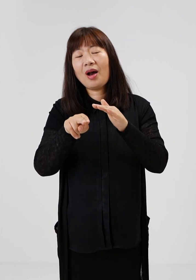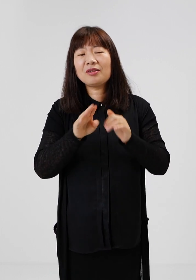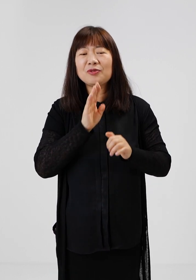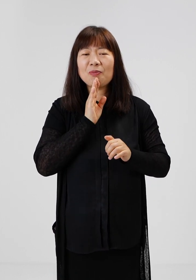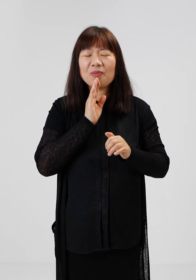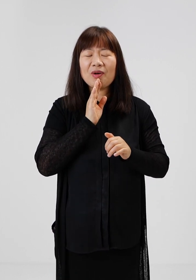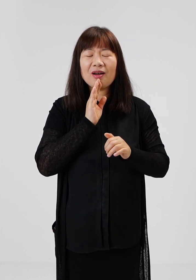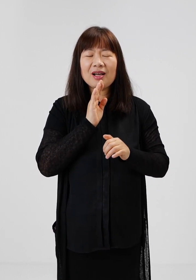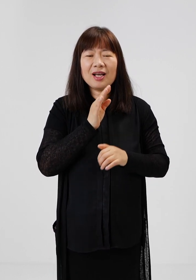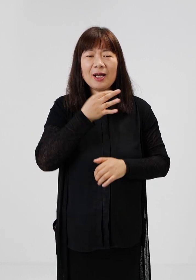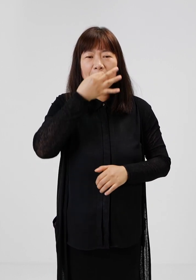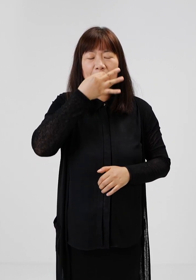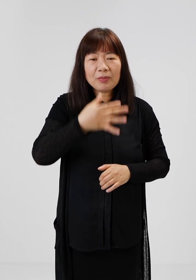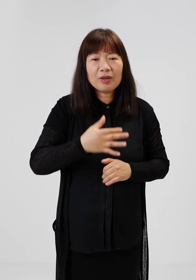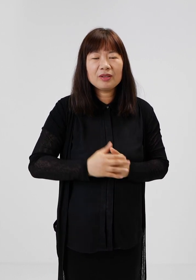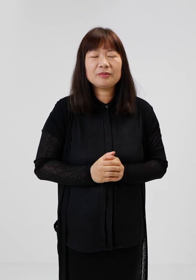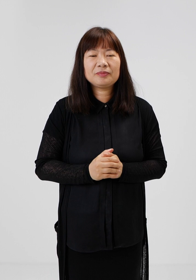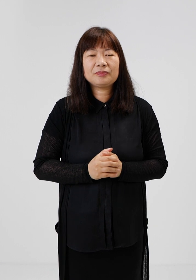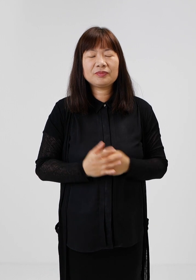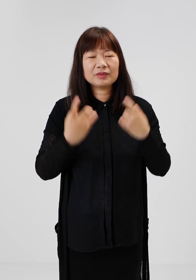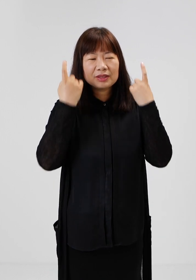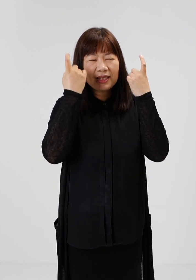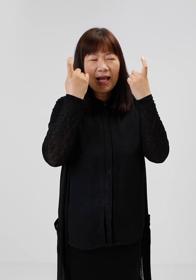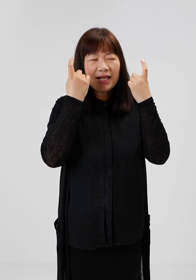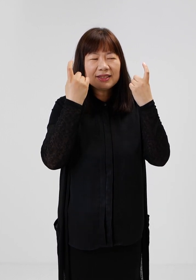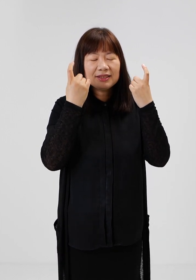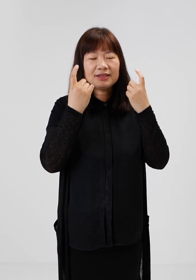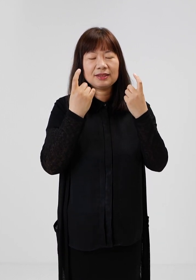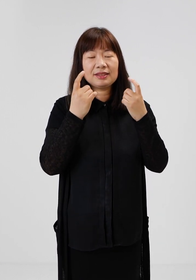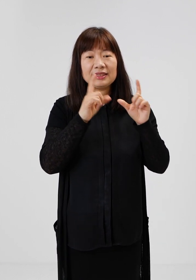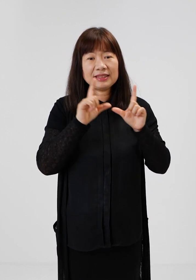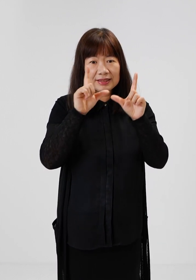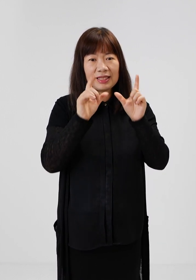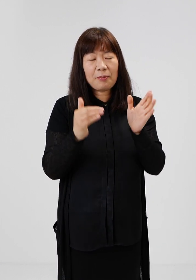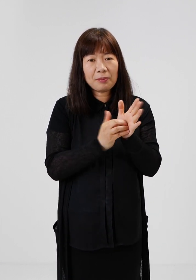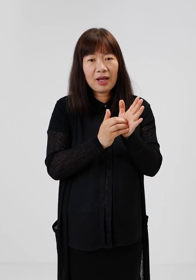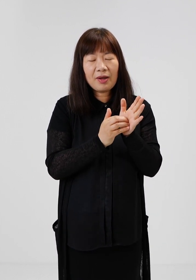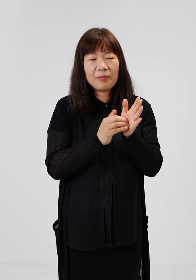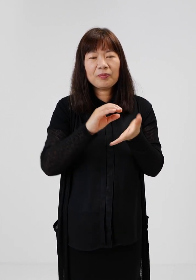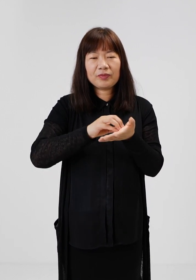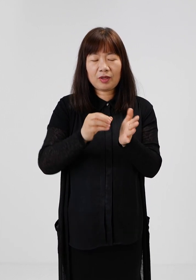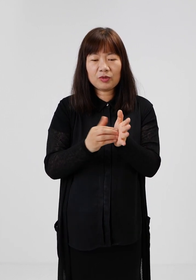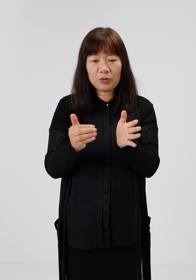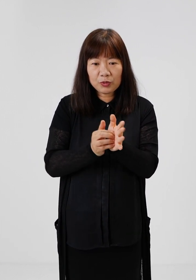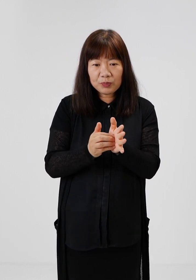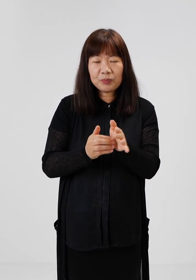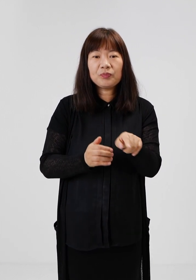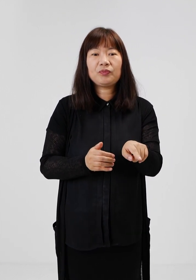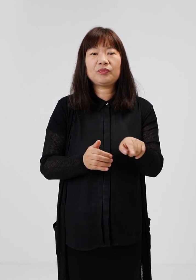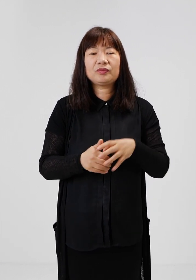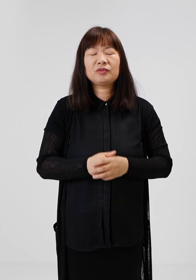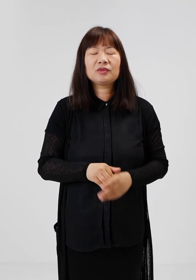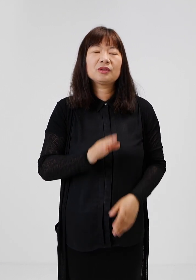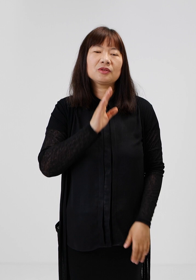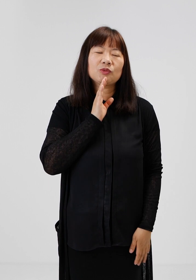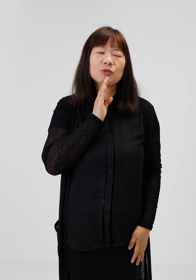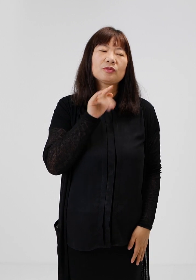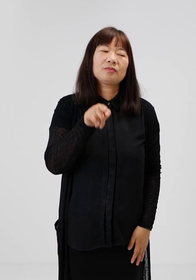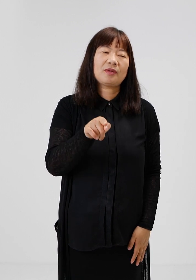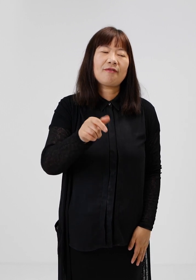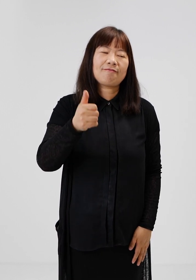얼마나 혹독한 나그네 길을 겪었는가. 근데 이제 이 정도 됐다. 너